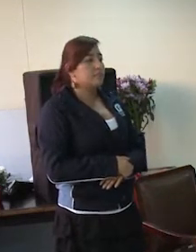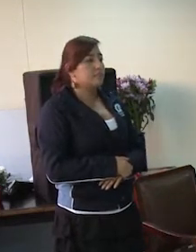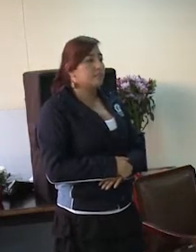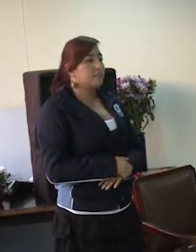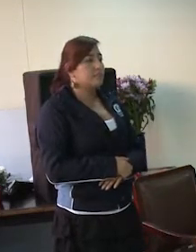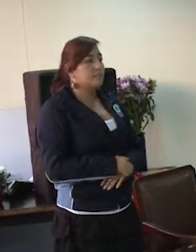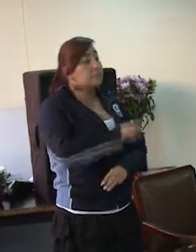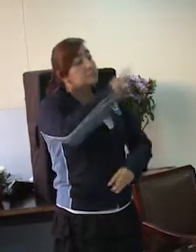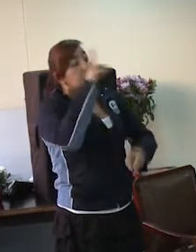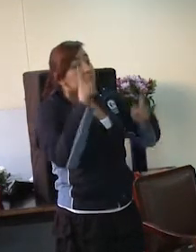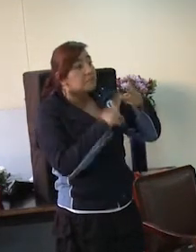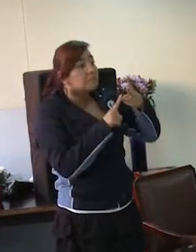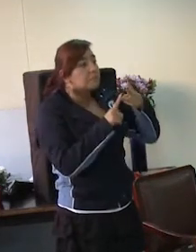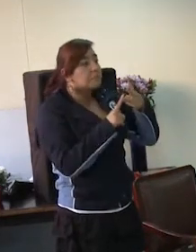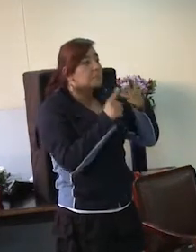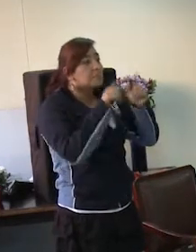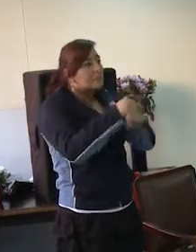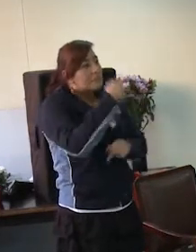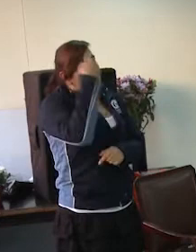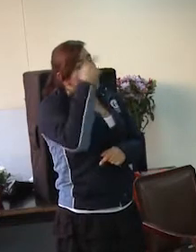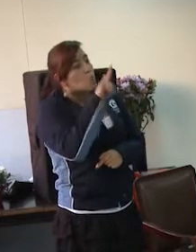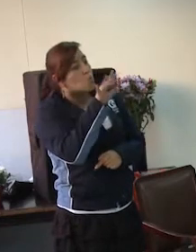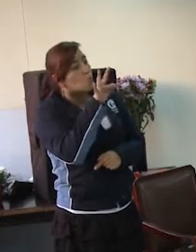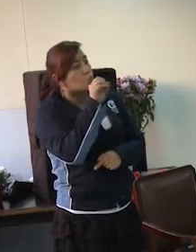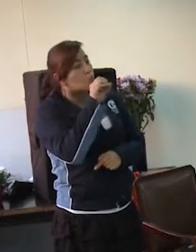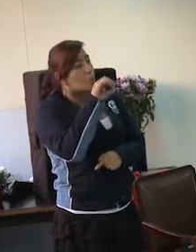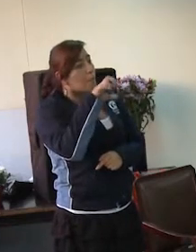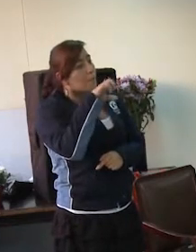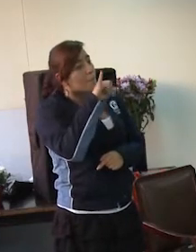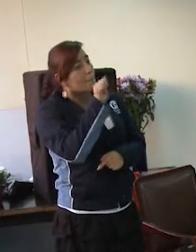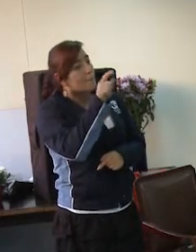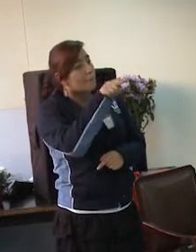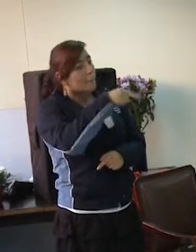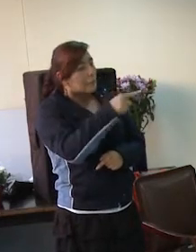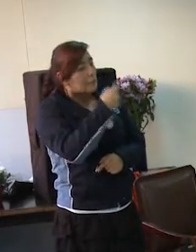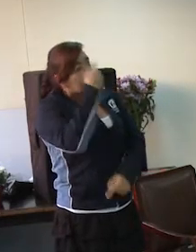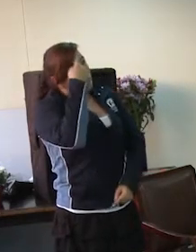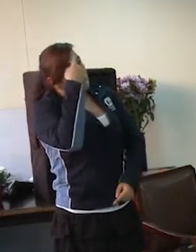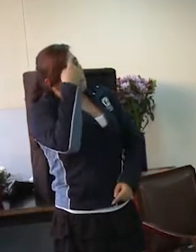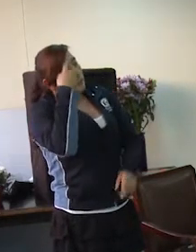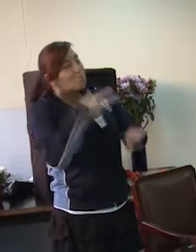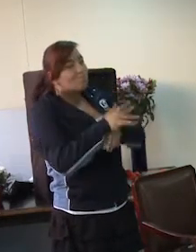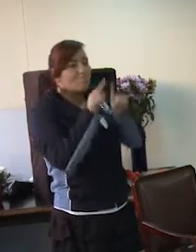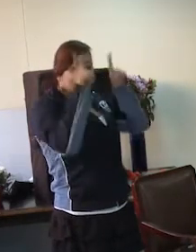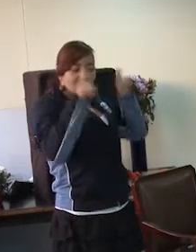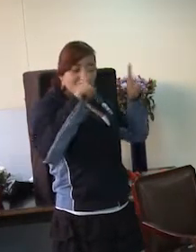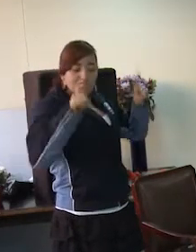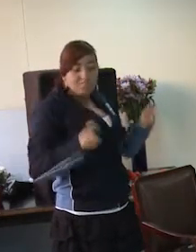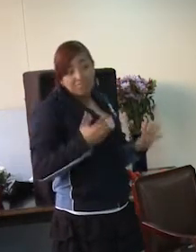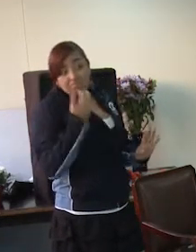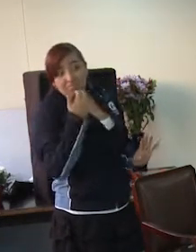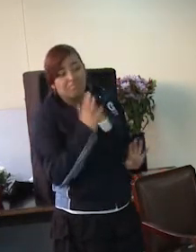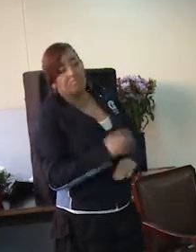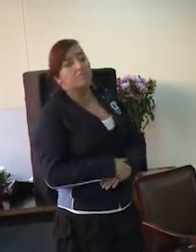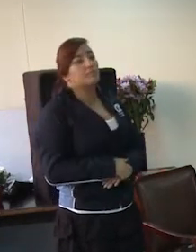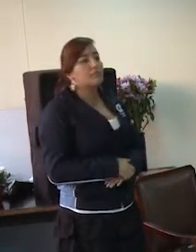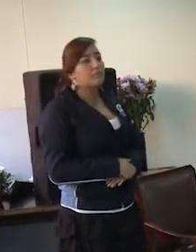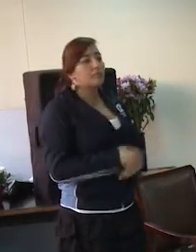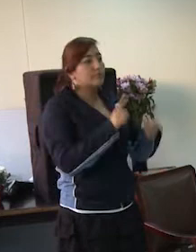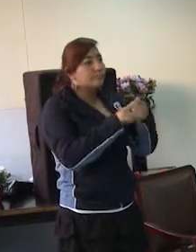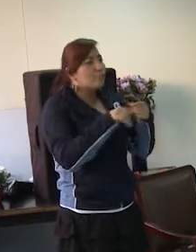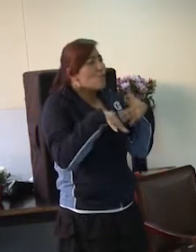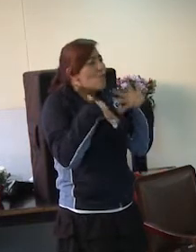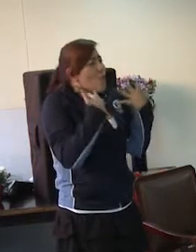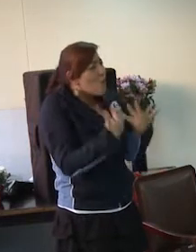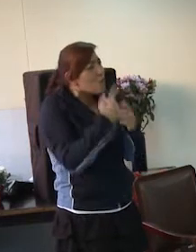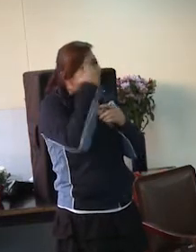Otra potencialidad ha sido pensar las utopías posibles. Por ello surgen inquietudes, podríamos citar algunas. ¿Cómo hacer posible